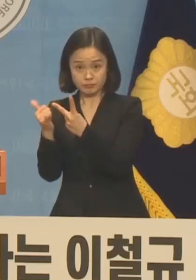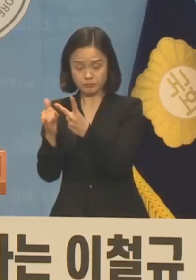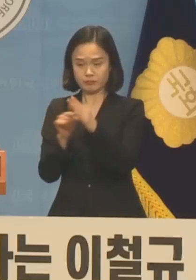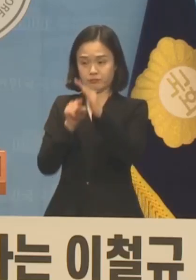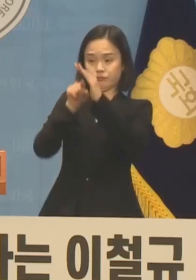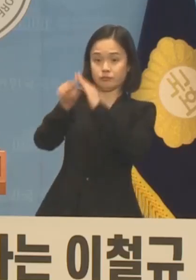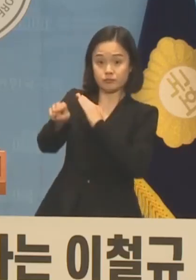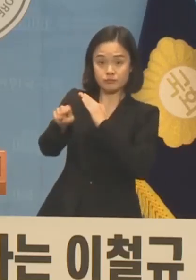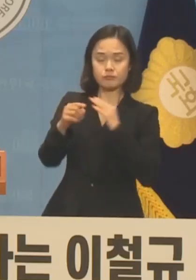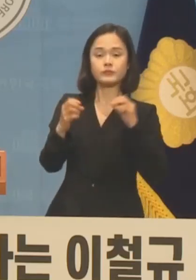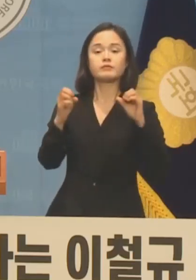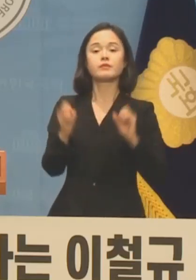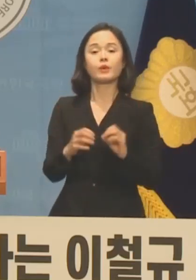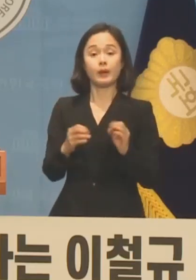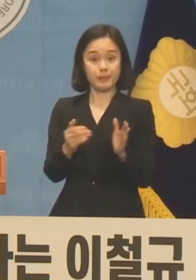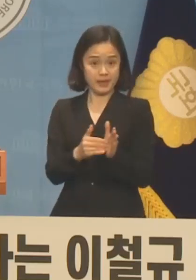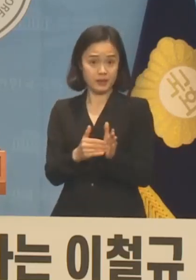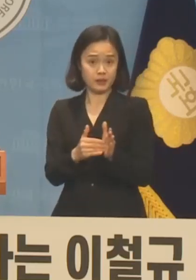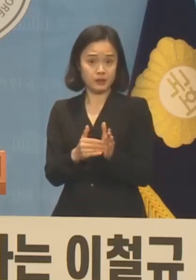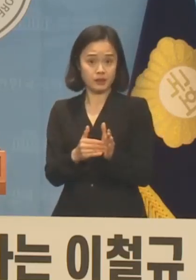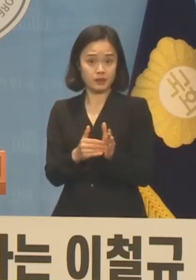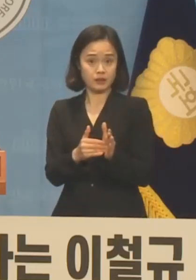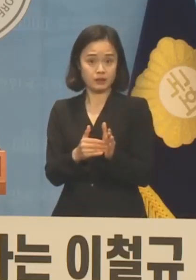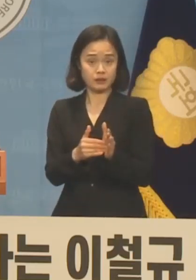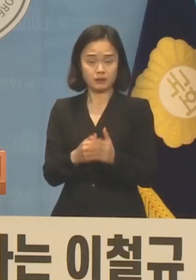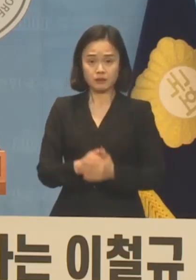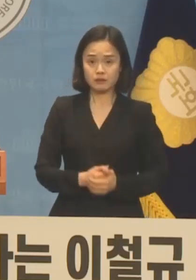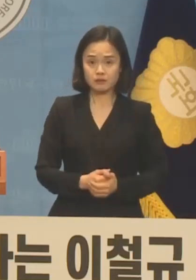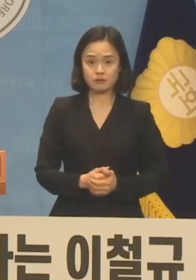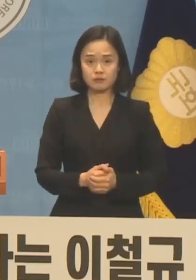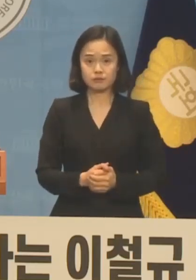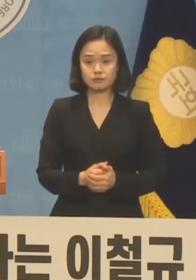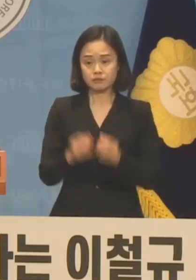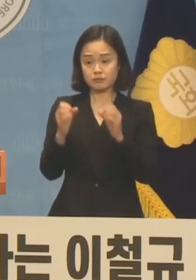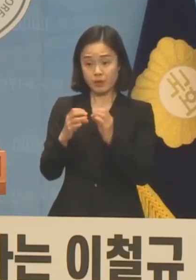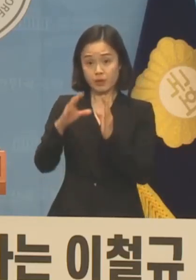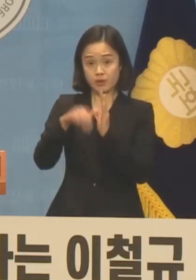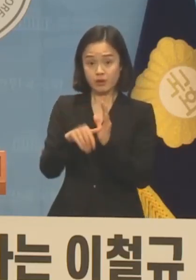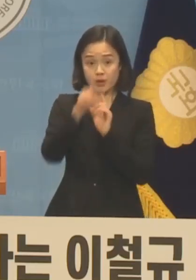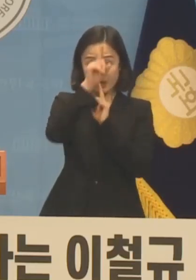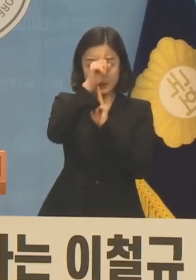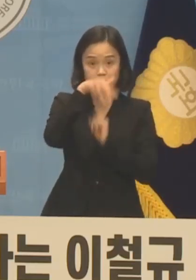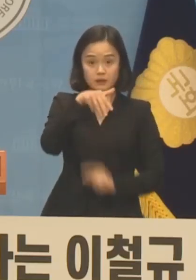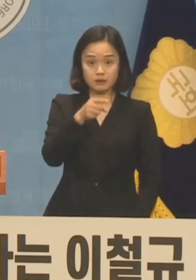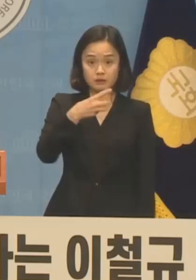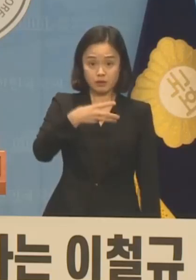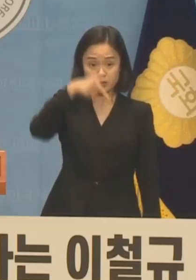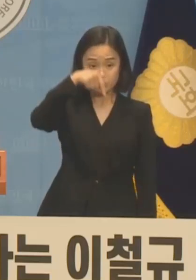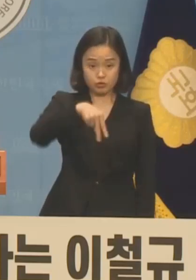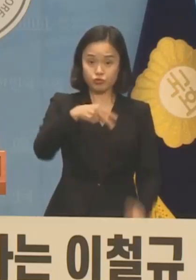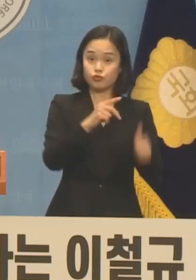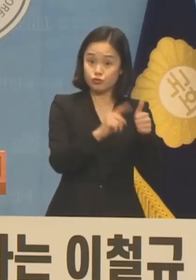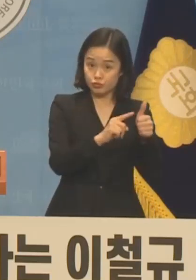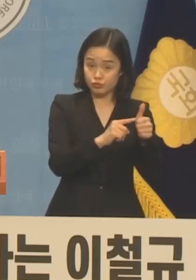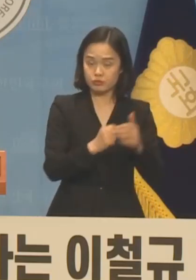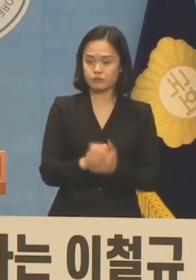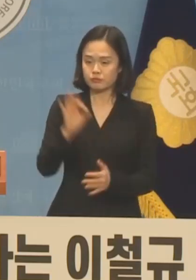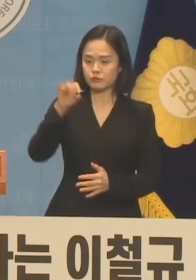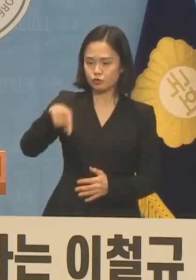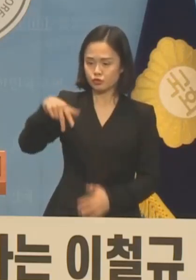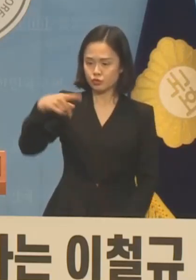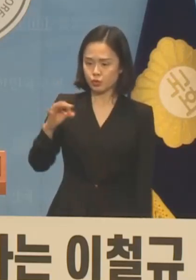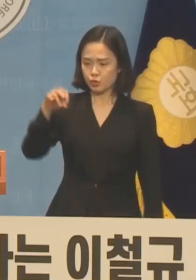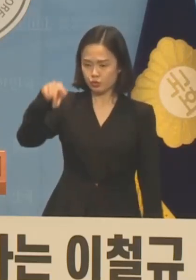항의성 면담을 했습니다. 그런데 이 자리에서 이철규 의원은 우종수 본부장 앞에서 대통령